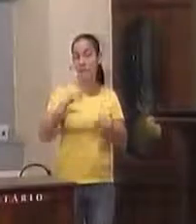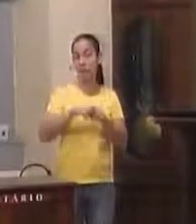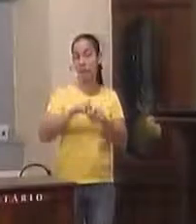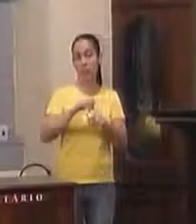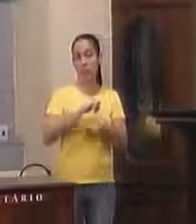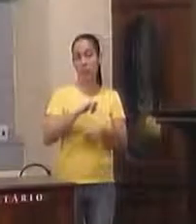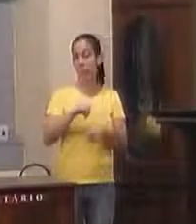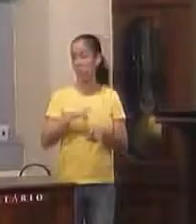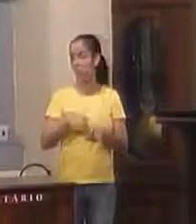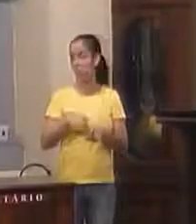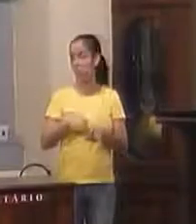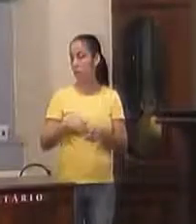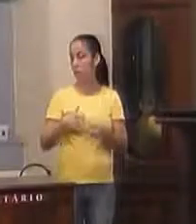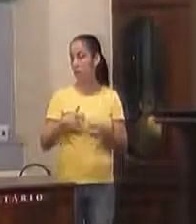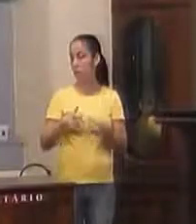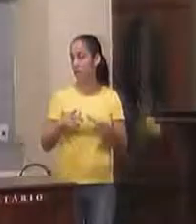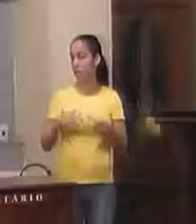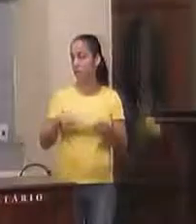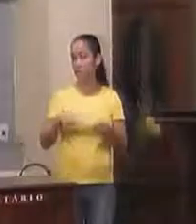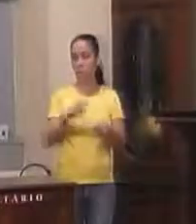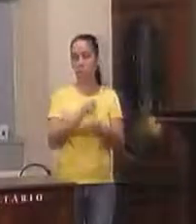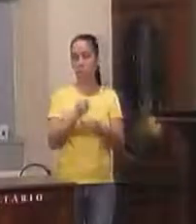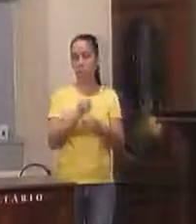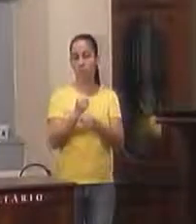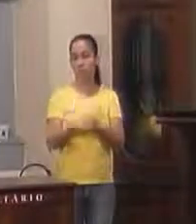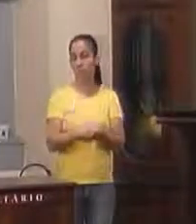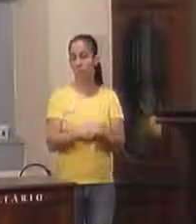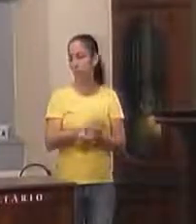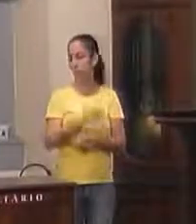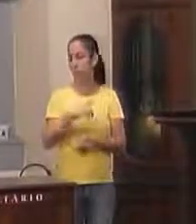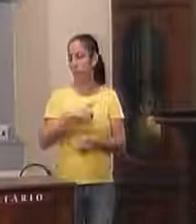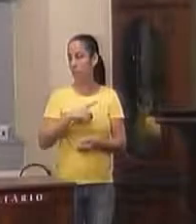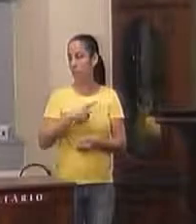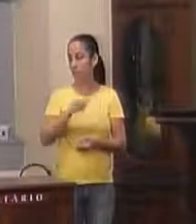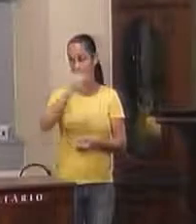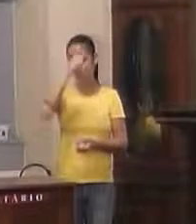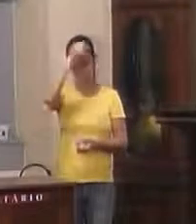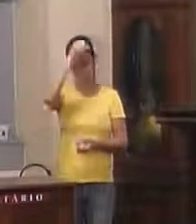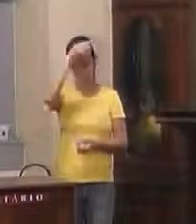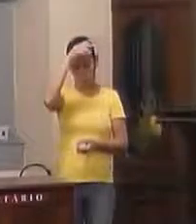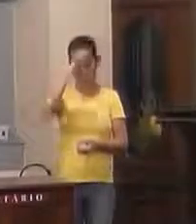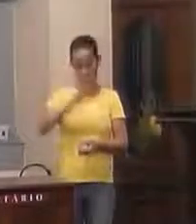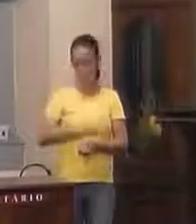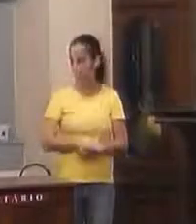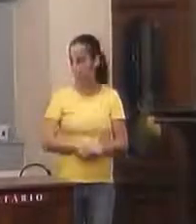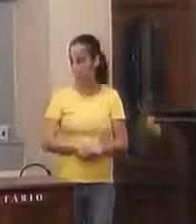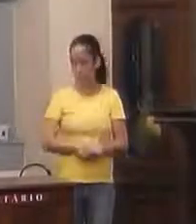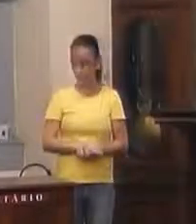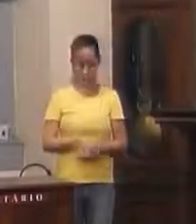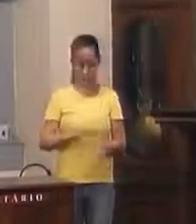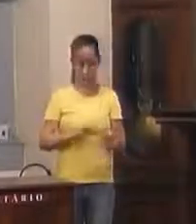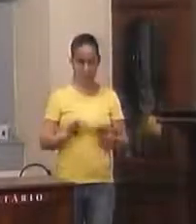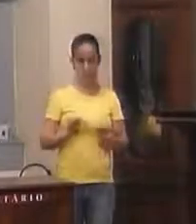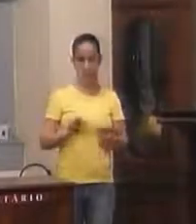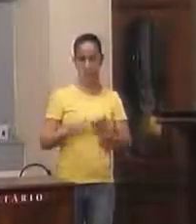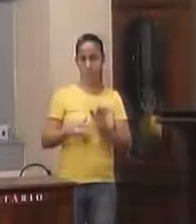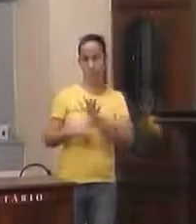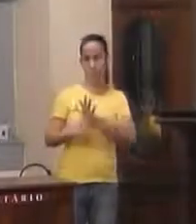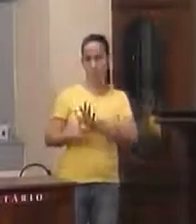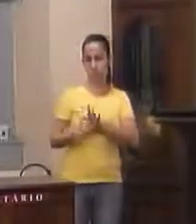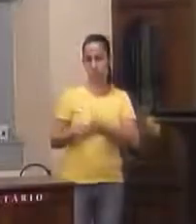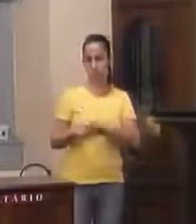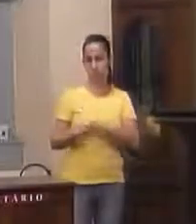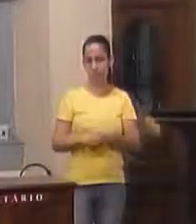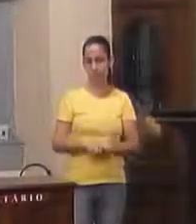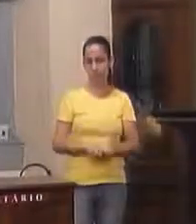se dentro desse ano, tá certo? E se tiver, o prefeito está, vamos dizer assim, se preparando para essas ações